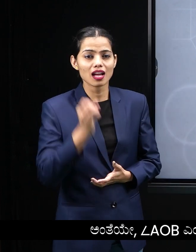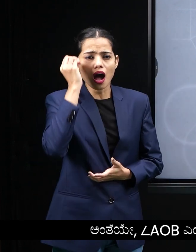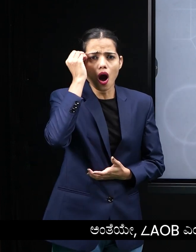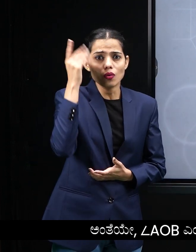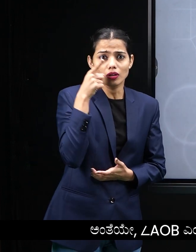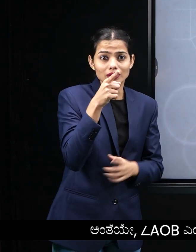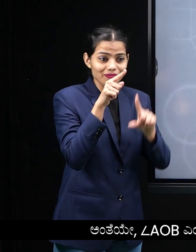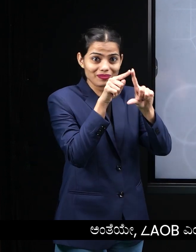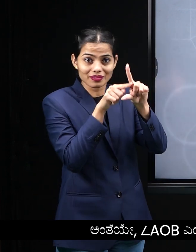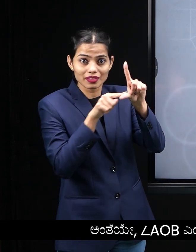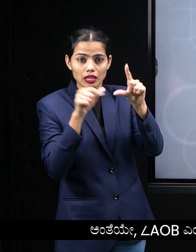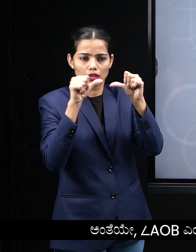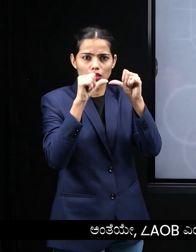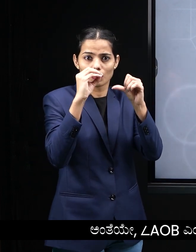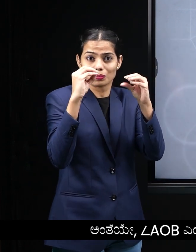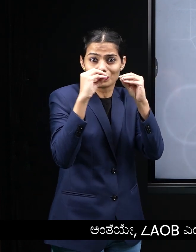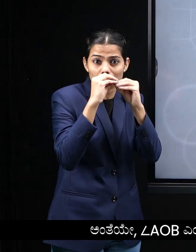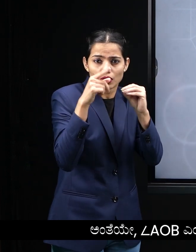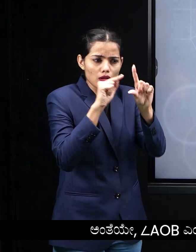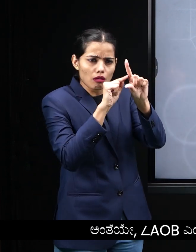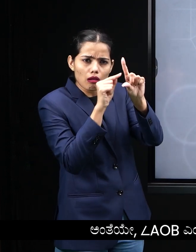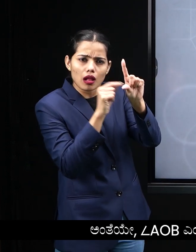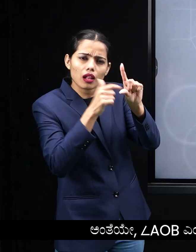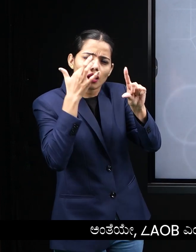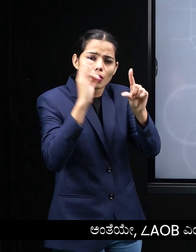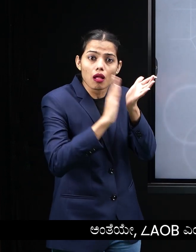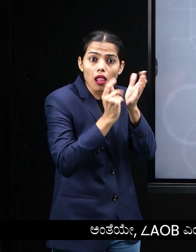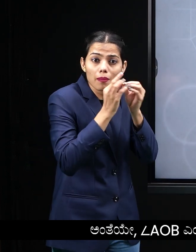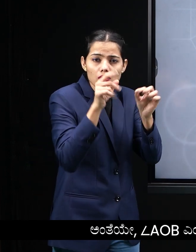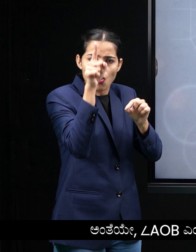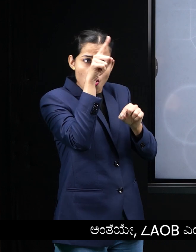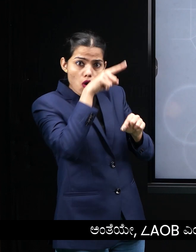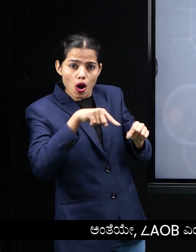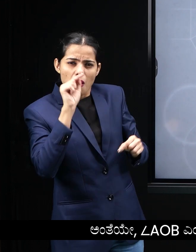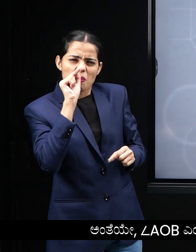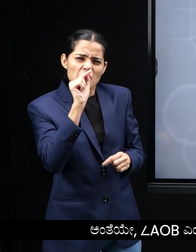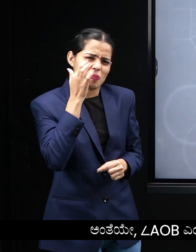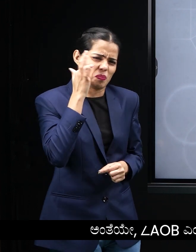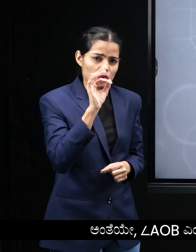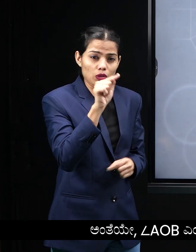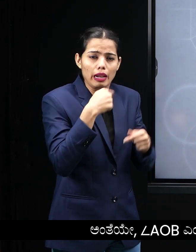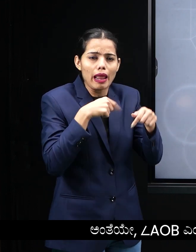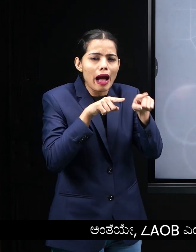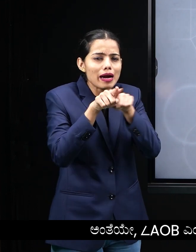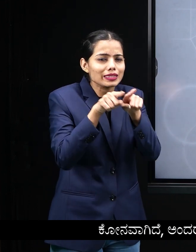ಅಂತೆಯೇ ಆಂಗಲ್ AOB ಎಂಬುದು O ಬಿಂದುವಿನಲ್ಲಿ AB ಸ್ವರಮೇಳದಿಂದ ಒಳಗೊಳ್ಳುವ